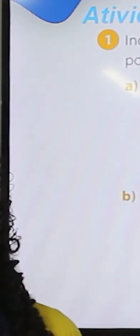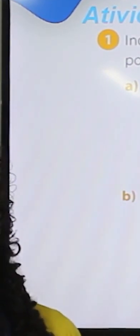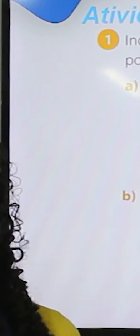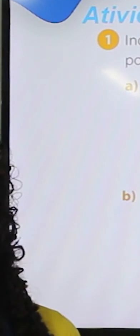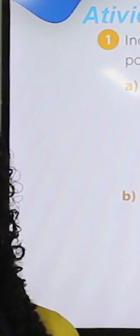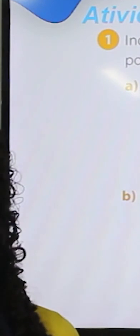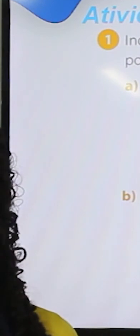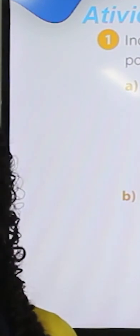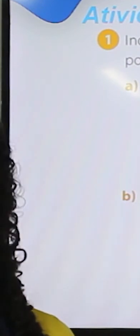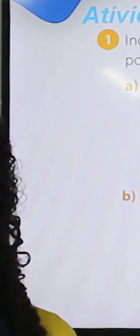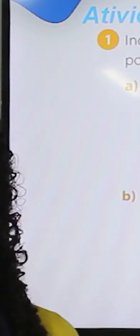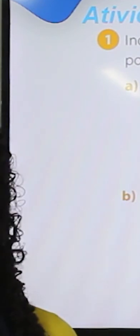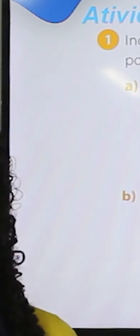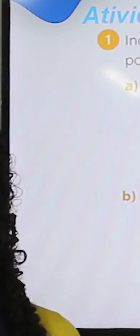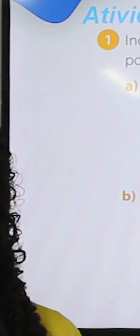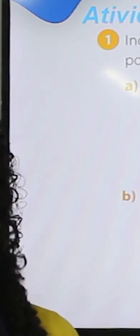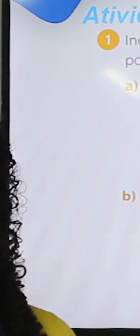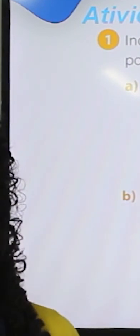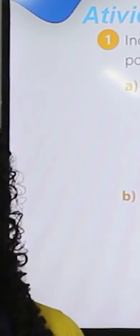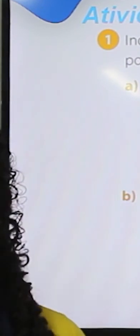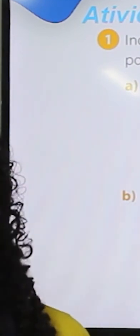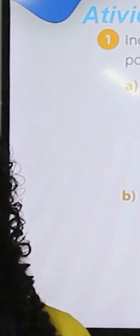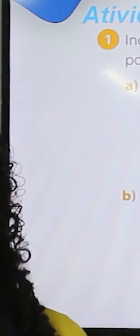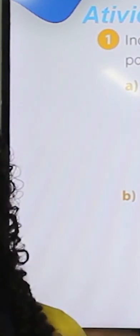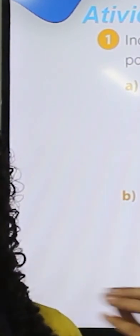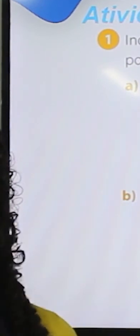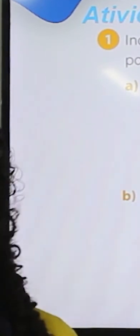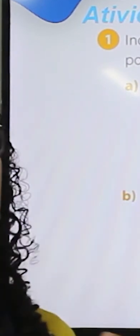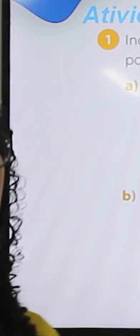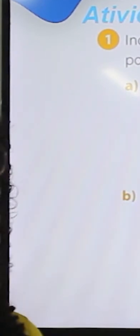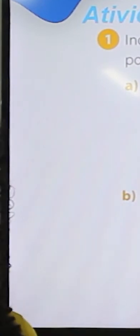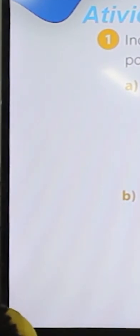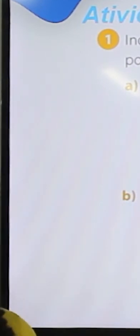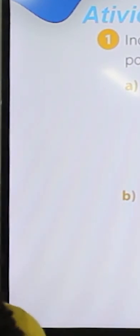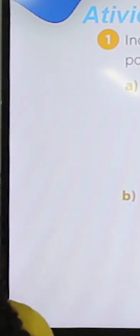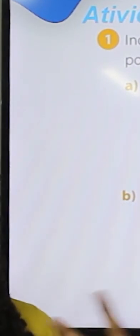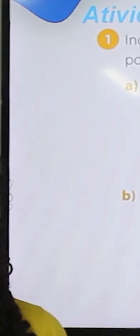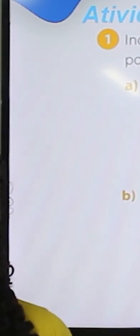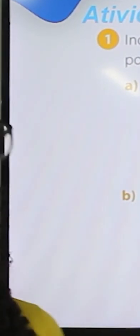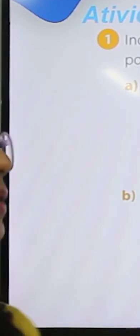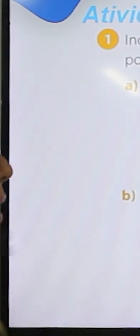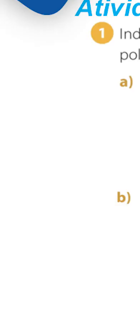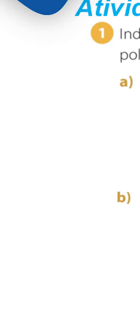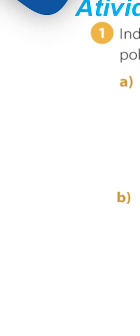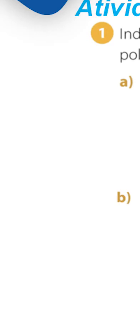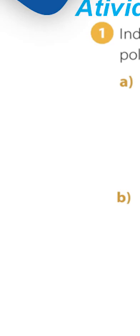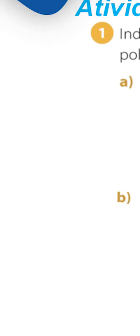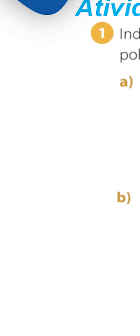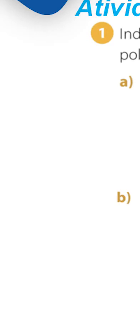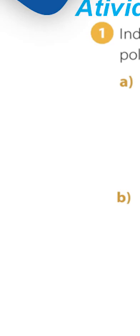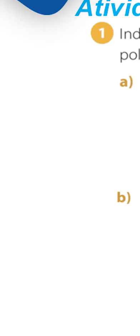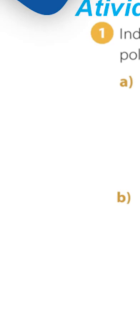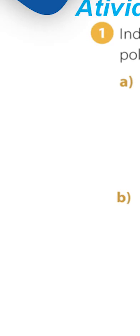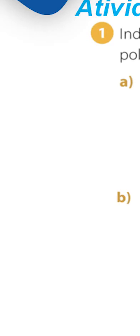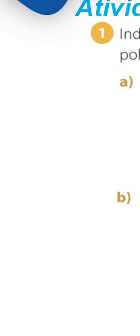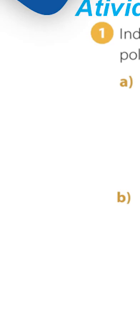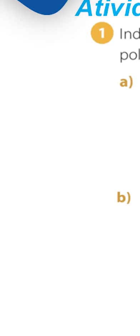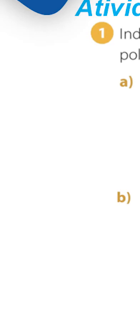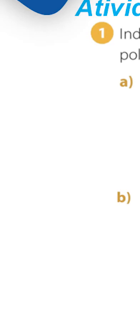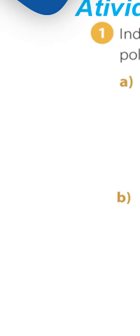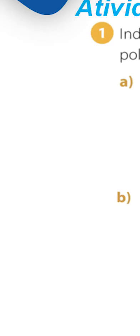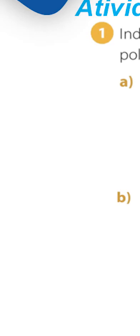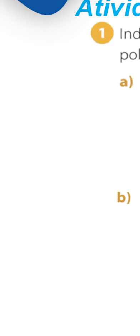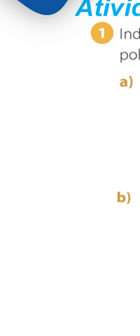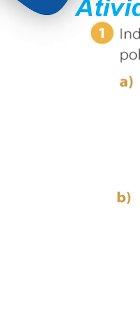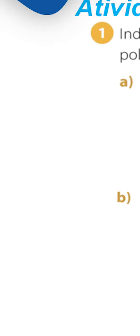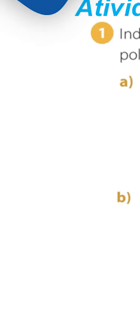que os segmentos de retas não podem estar aí se cruzando, ok? Então, pausa aí e realiza a letra B e a letra C.